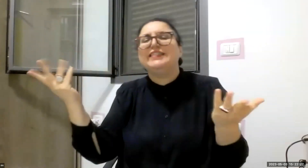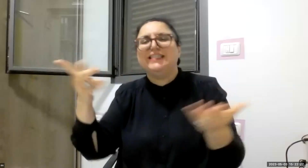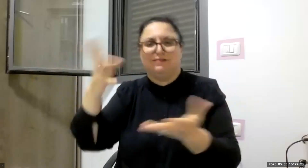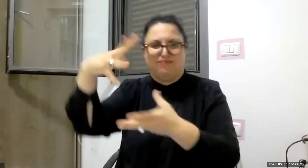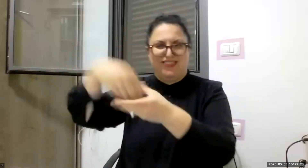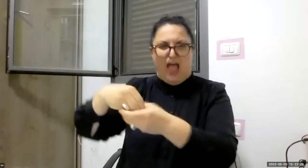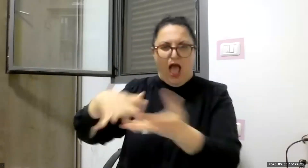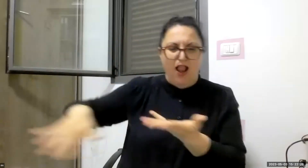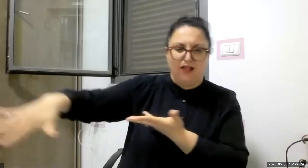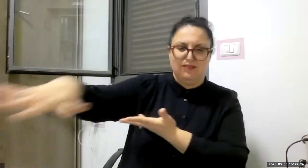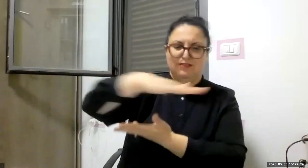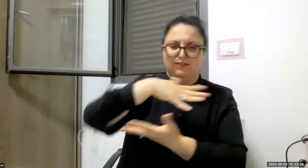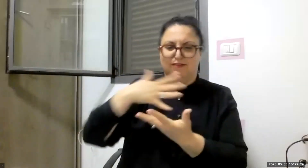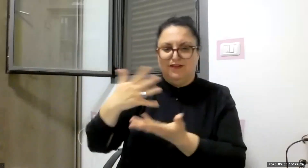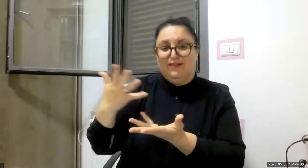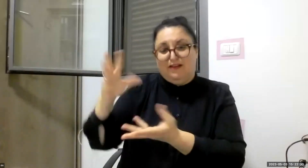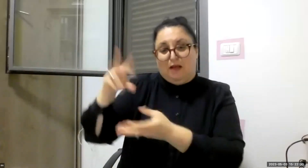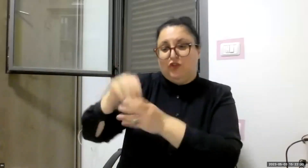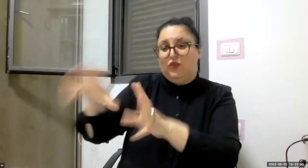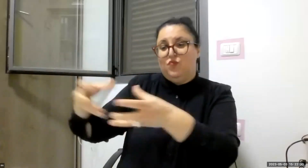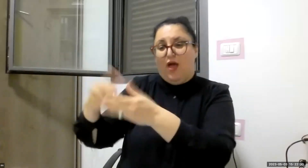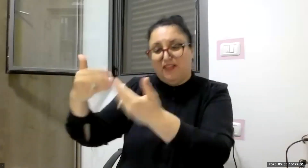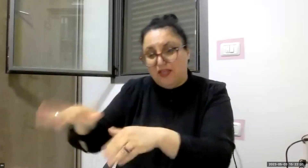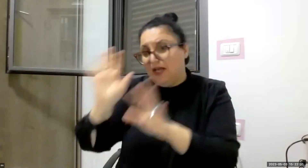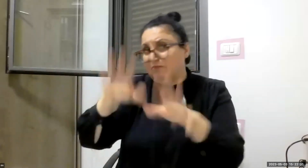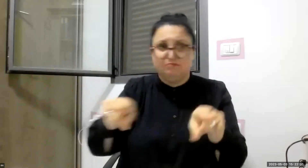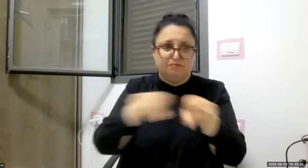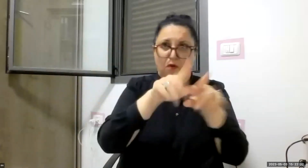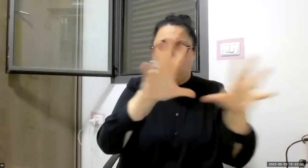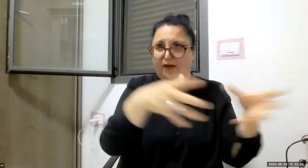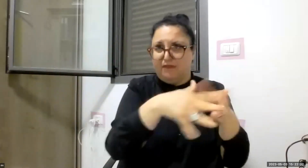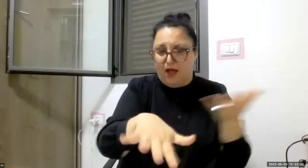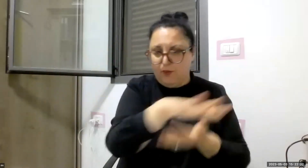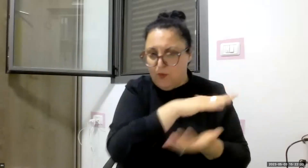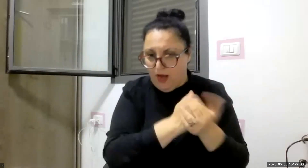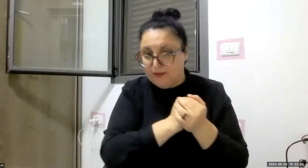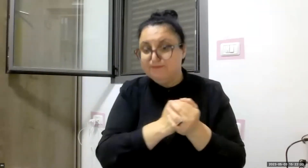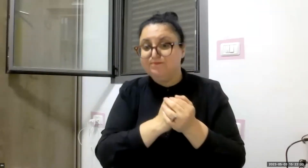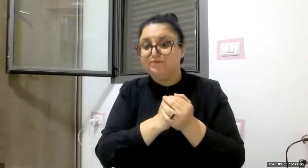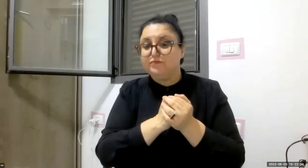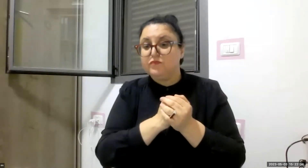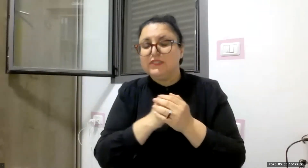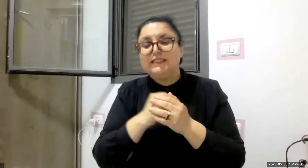השמיעתנות היא נחלת הרוב, גם של תנועת הנחים, כמו של החברה כולה.